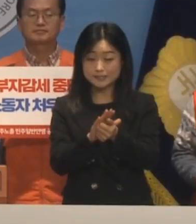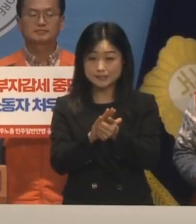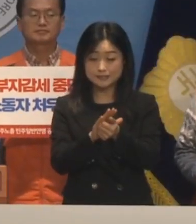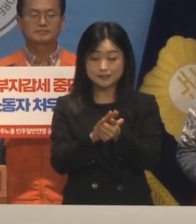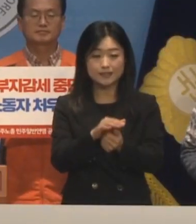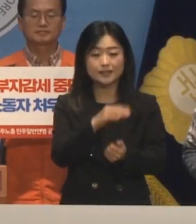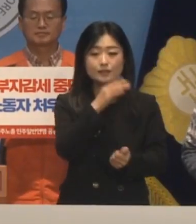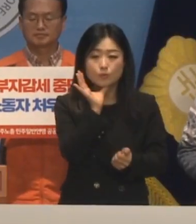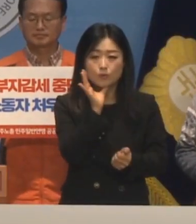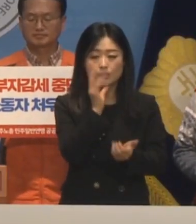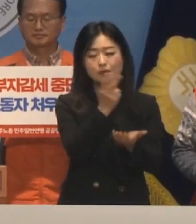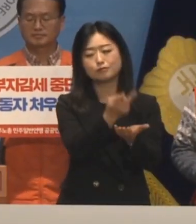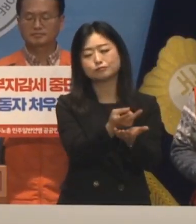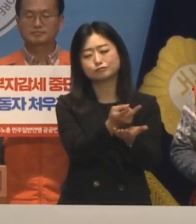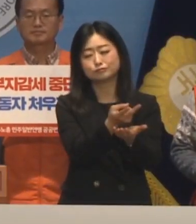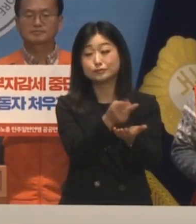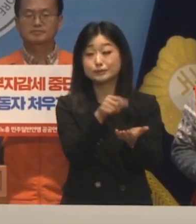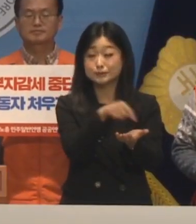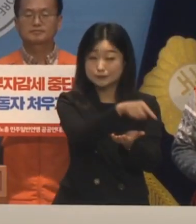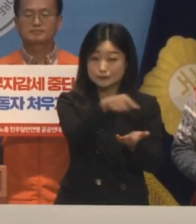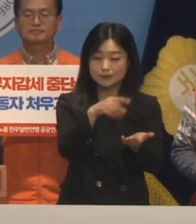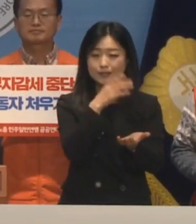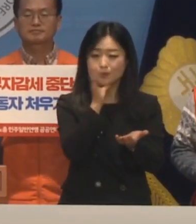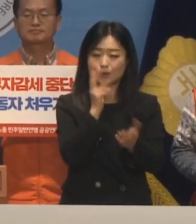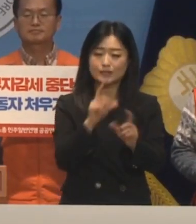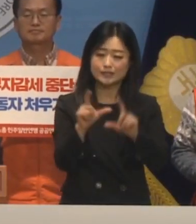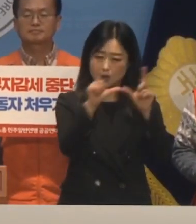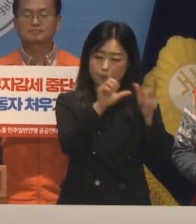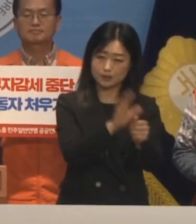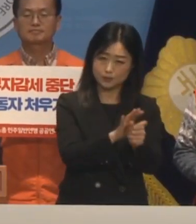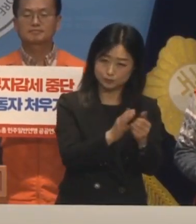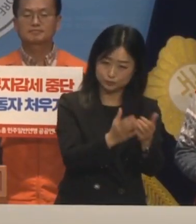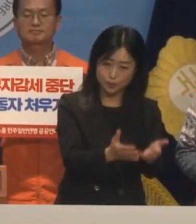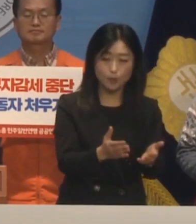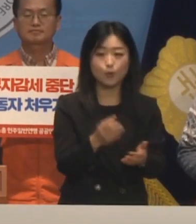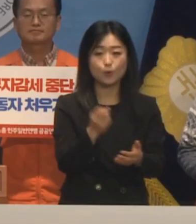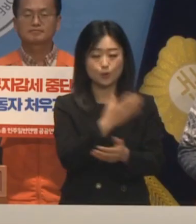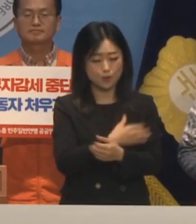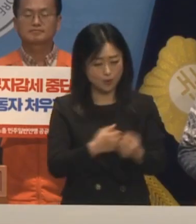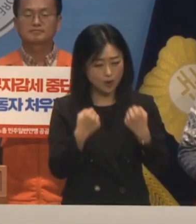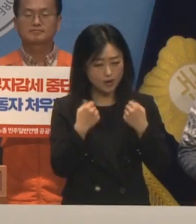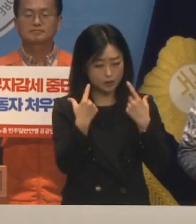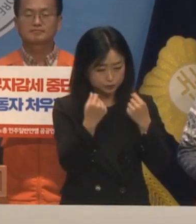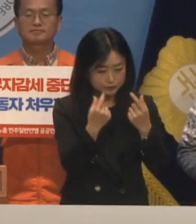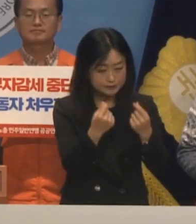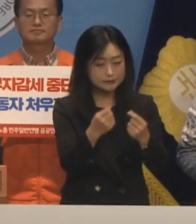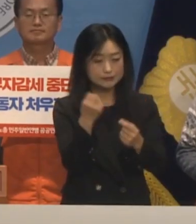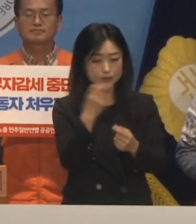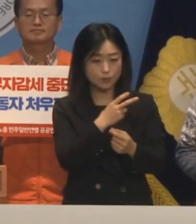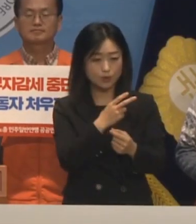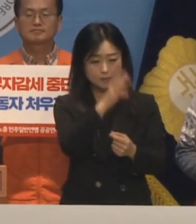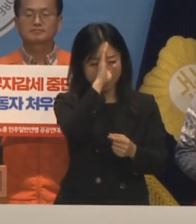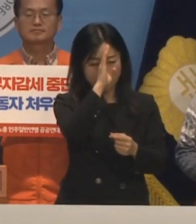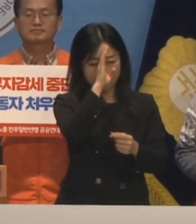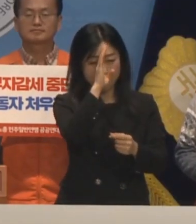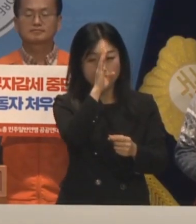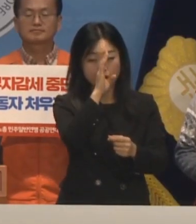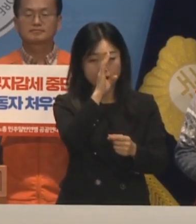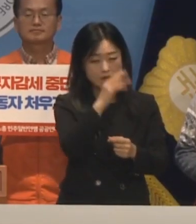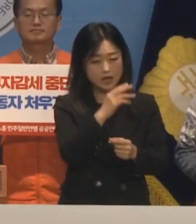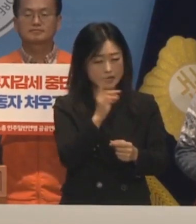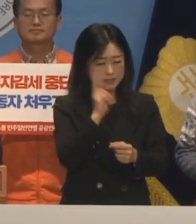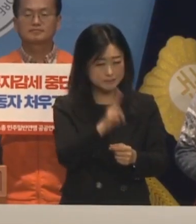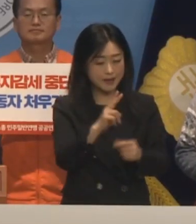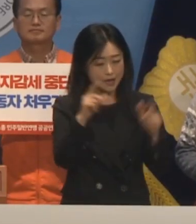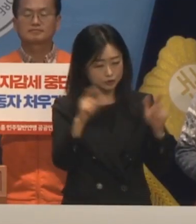어려운 노인에게 안정적인 노후 생활 보장, 노인의 기능, 건강 유지 및 악화를 예방하기 위하여